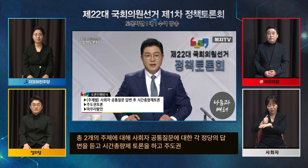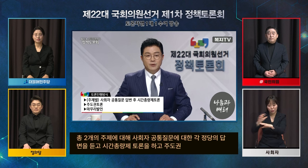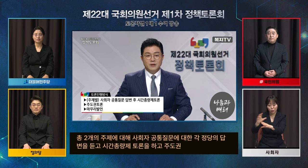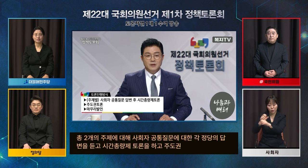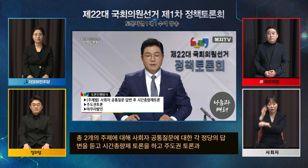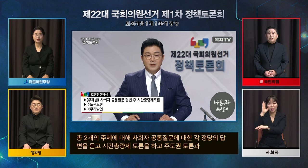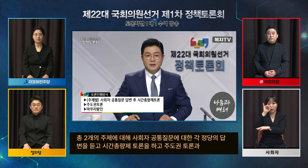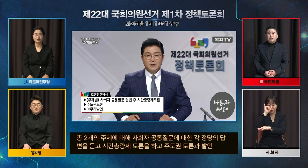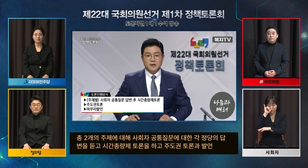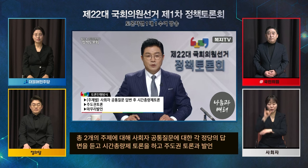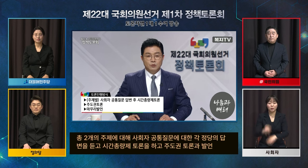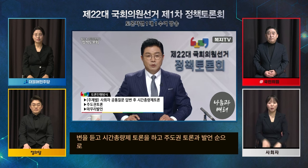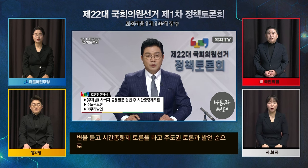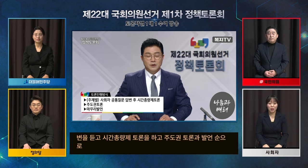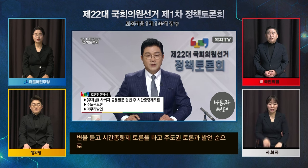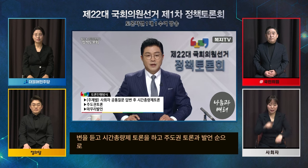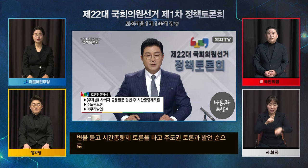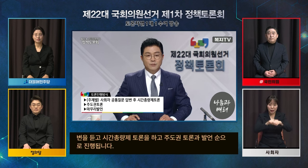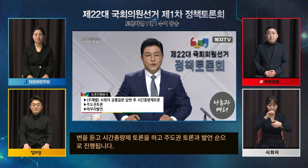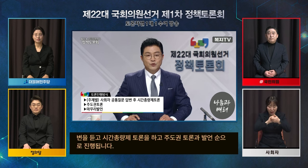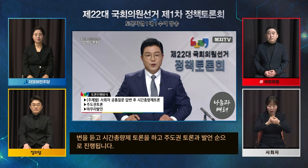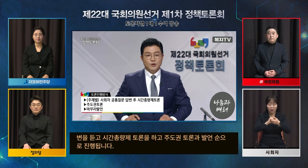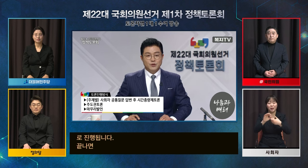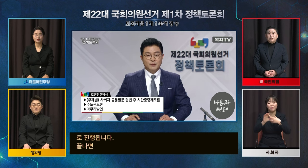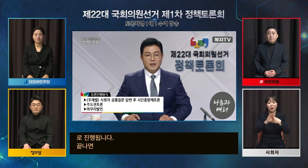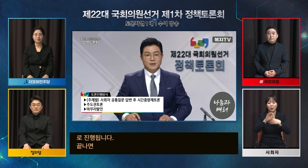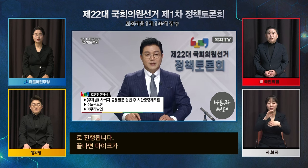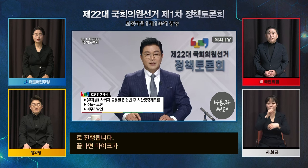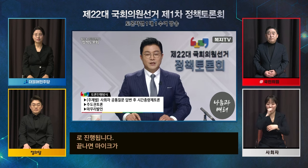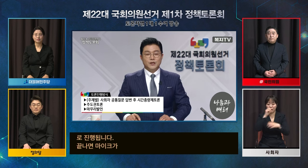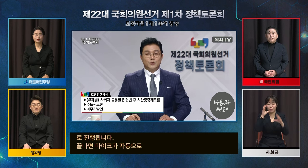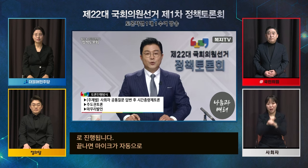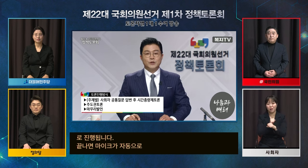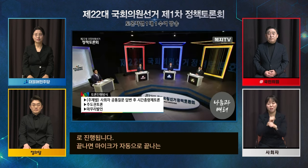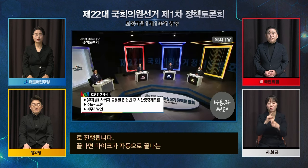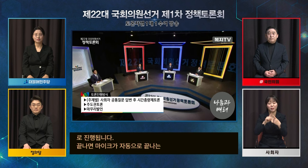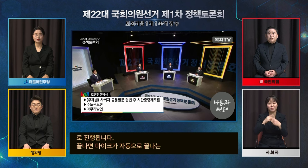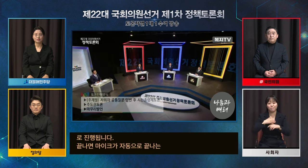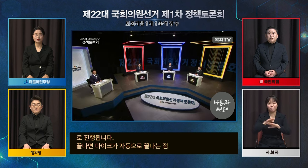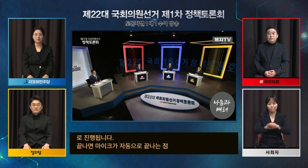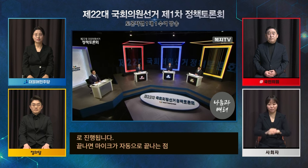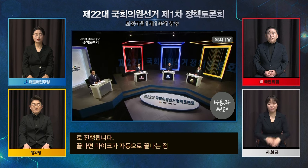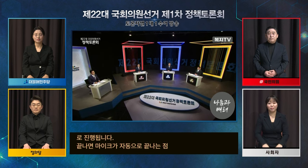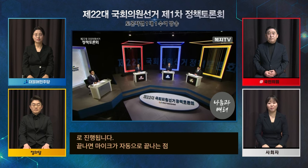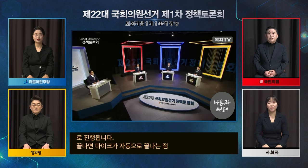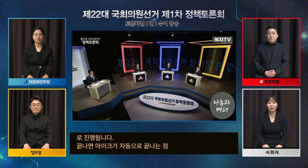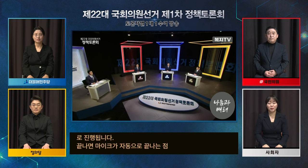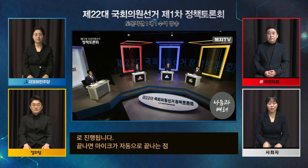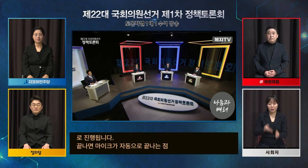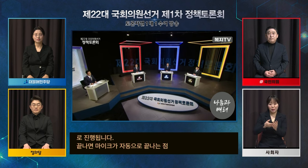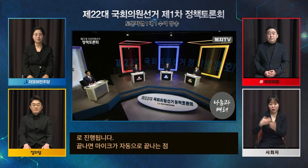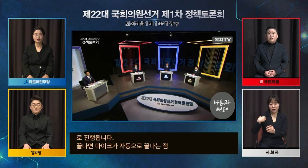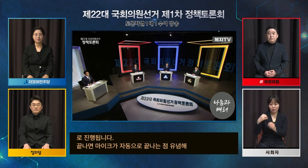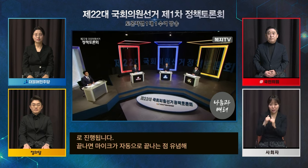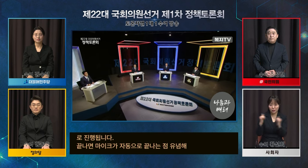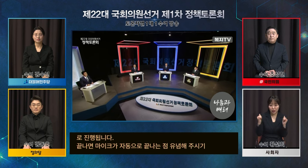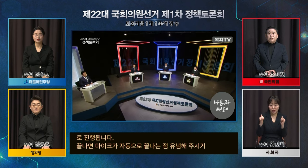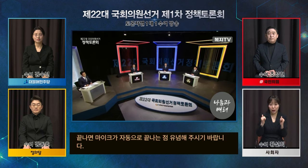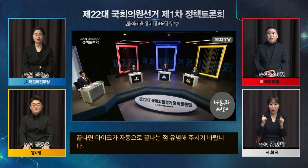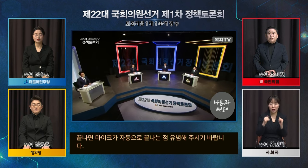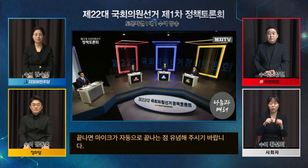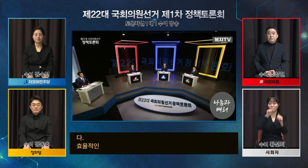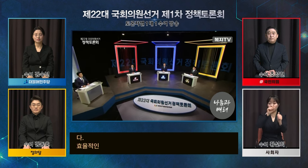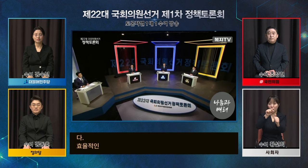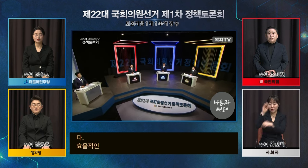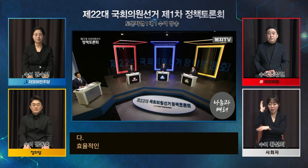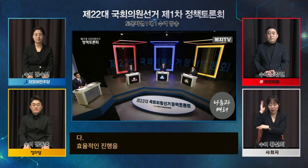시간이 끝나면 마이크가 자동으로 꺼진다는 점 유념해 주시기 바랍니다. 효율적인 진행을 위해서 사회자가 발언할 토론자를 지명할